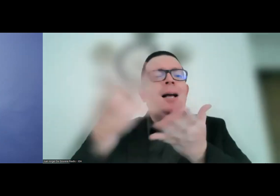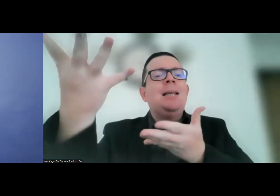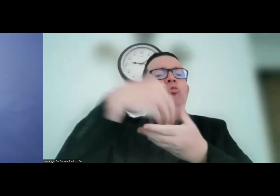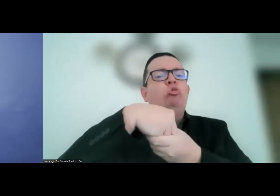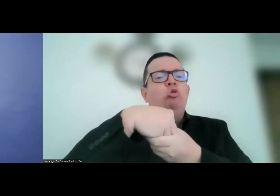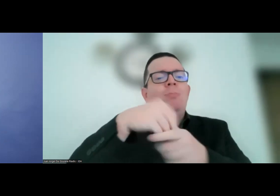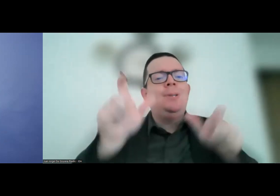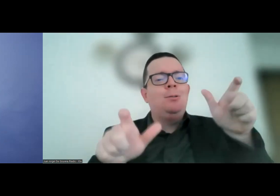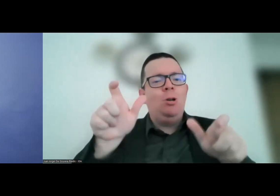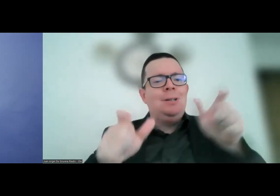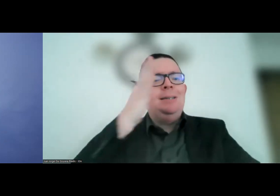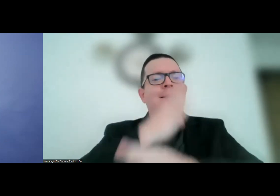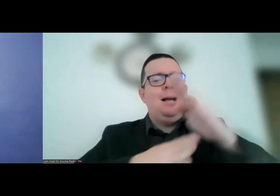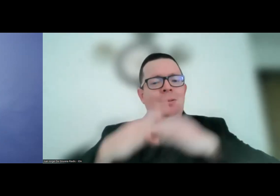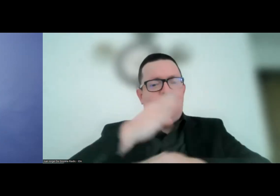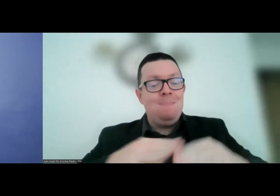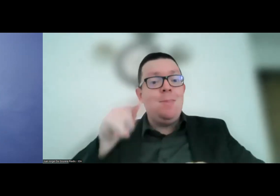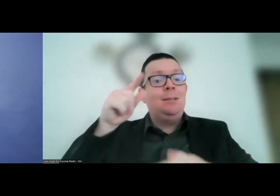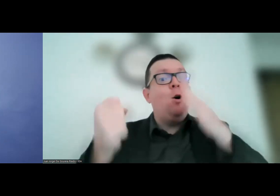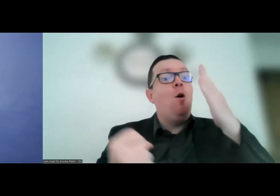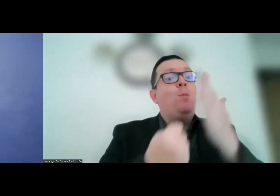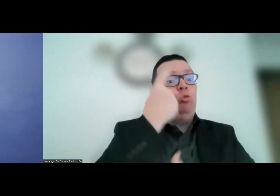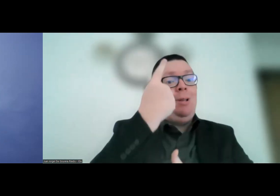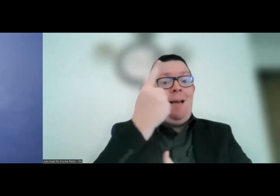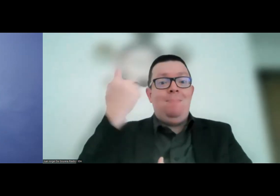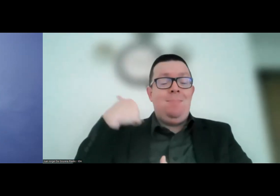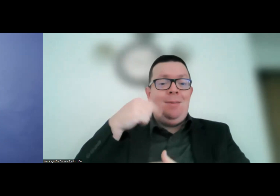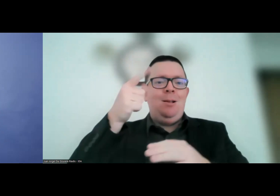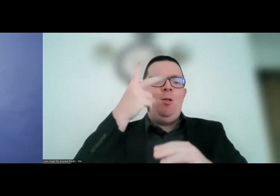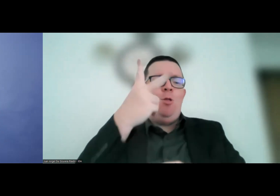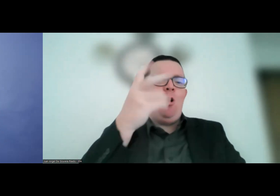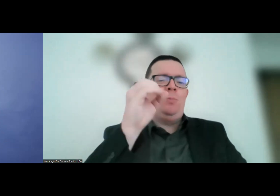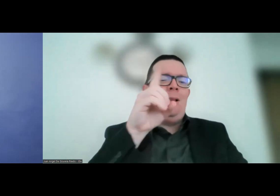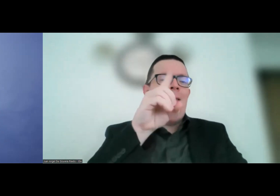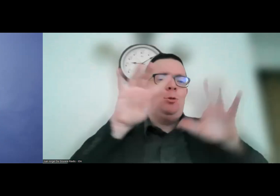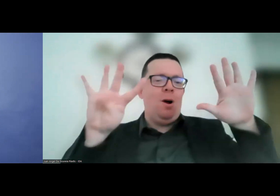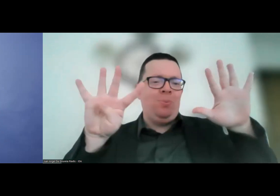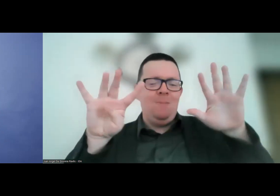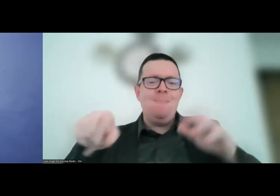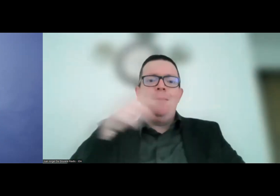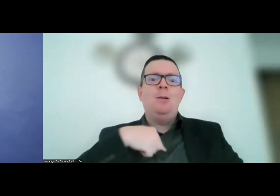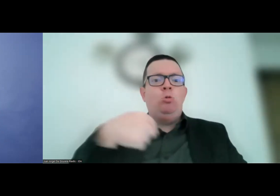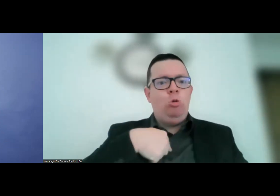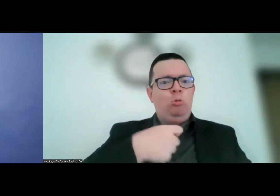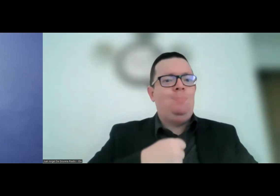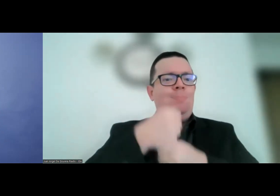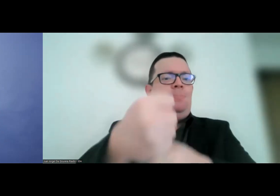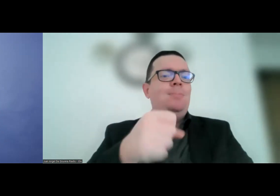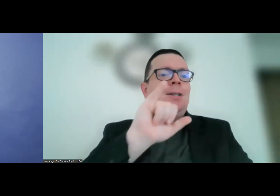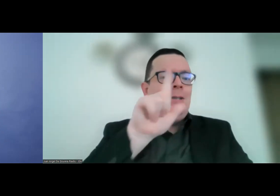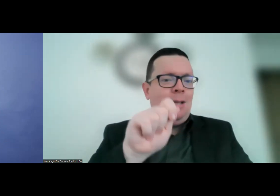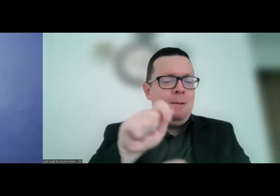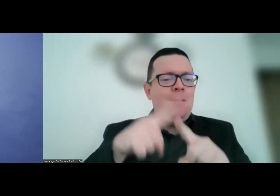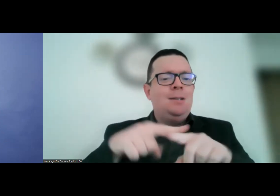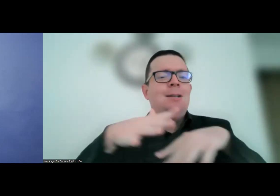tema, UNHCR, cómo se está trabajando en este tema, enfrentando las situaciones que las personas con discapacidad